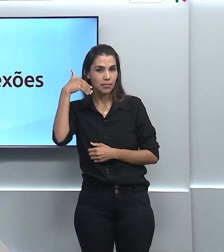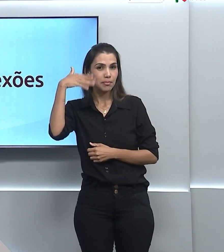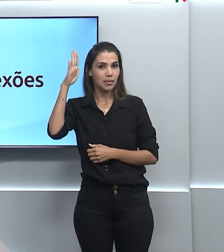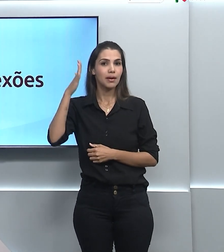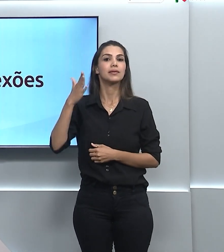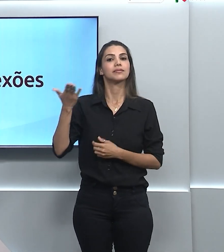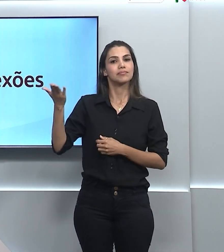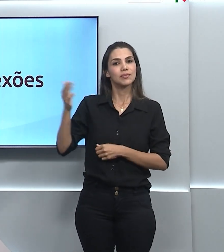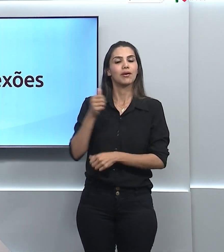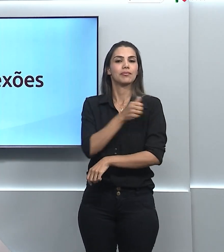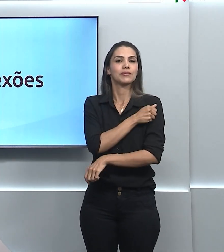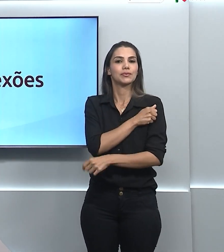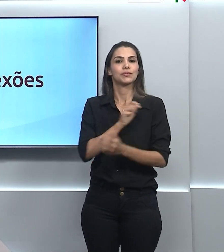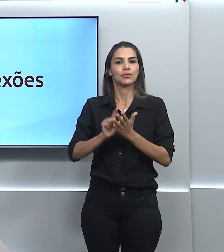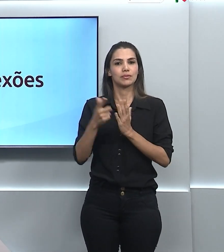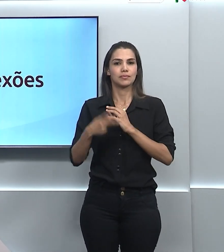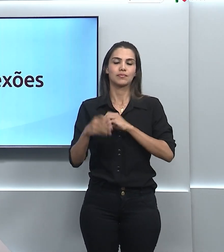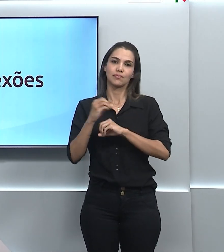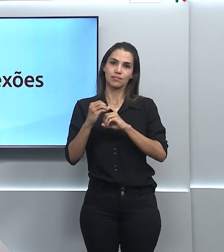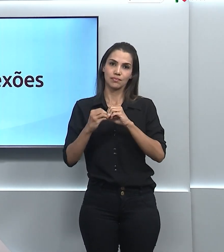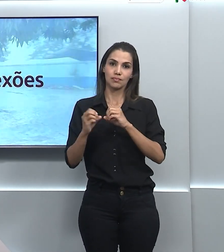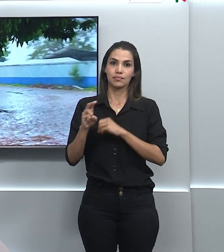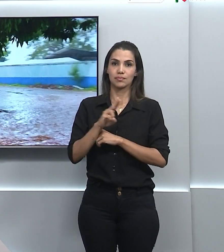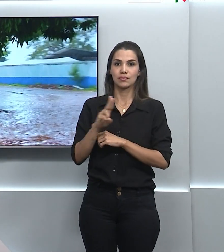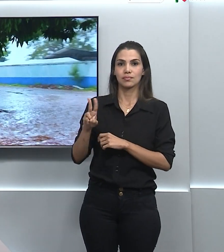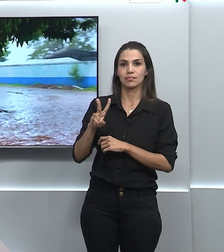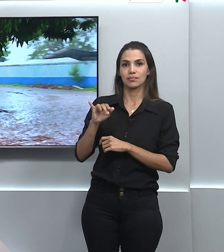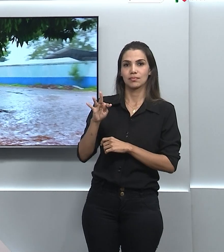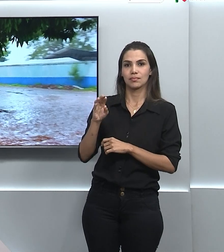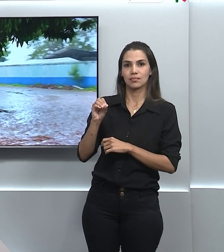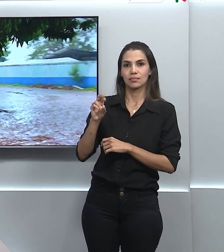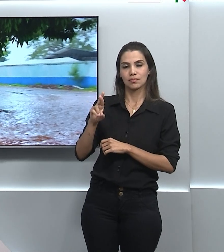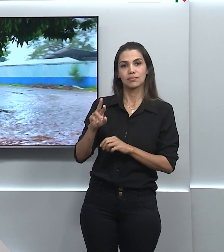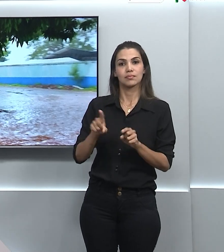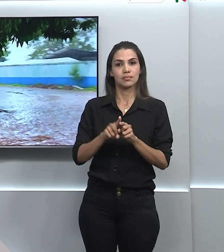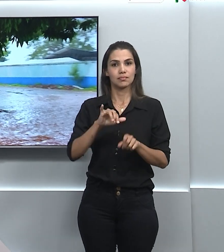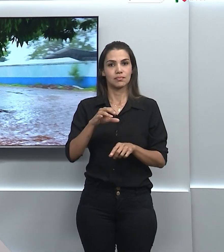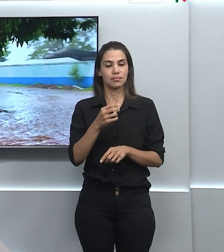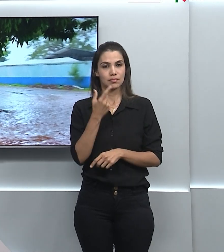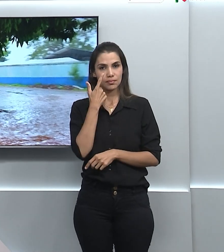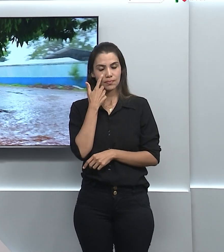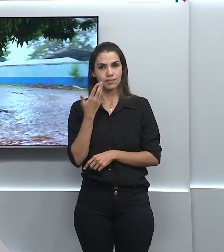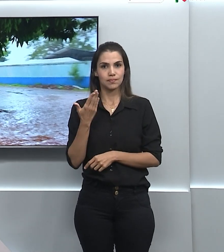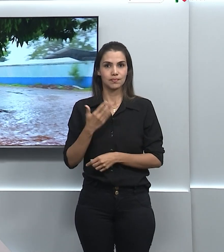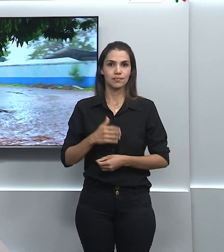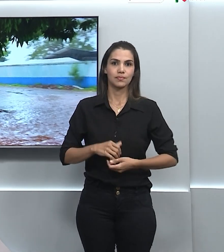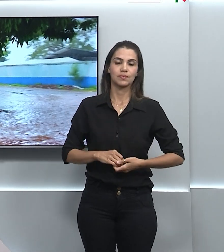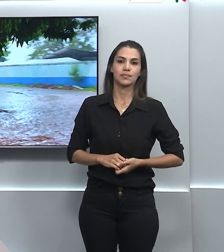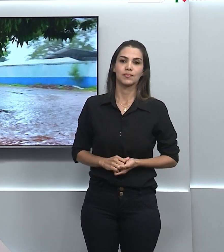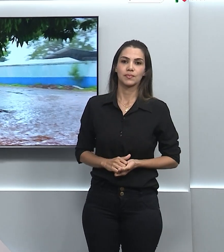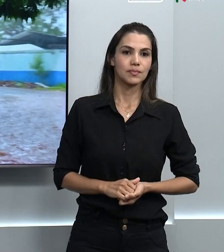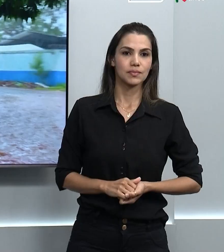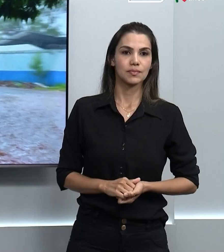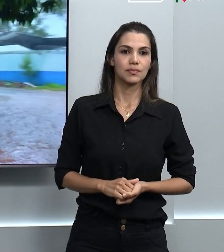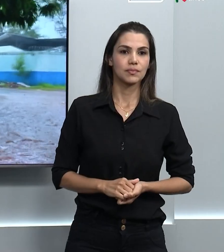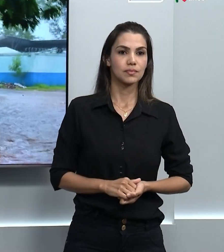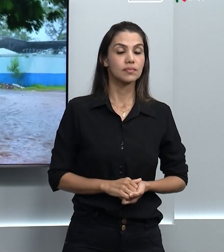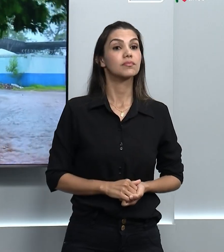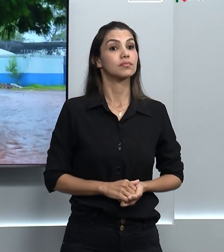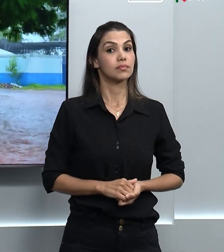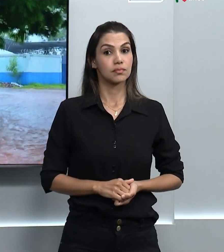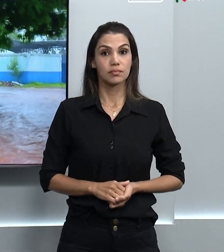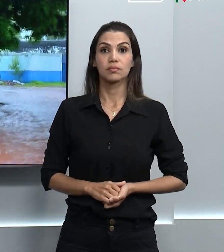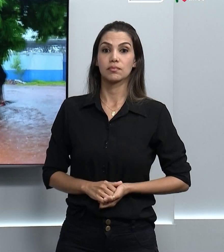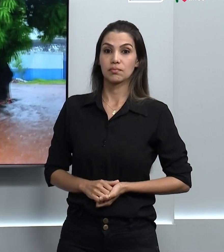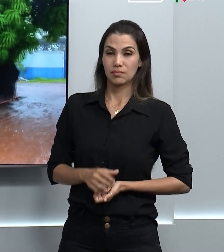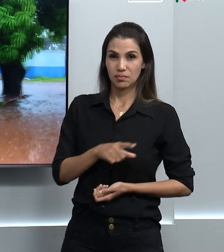da UFG, Victor Hugo Gomes, e também do João Victor Bueno. Rodou. O já